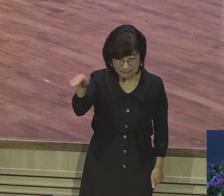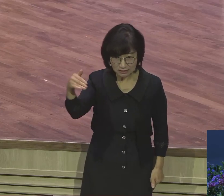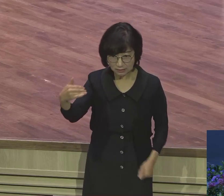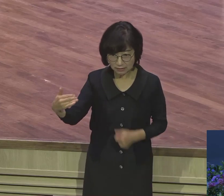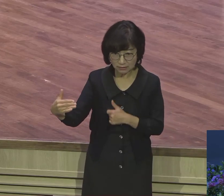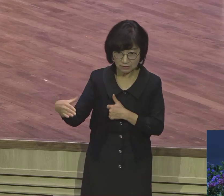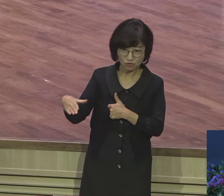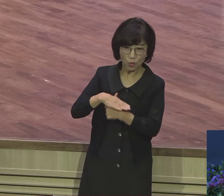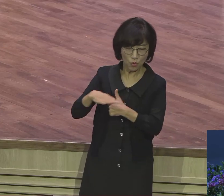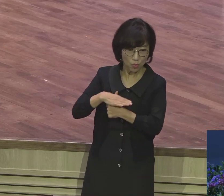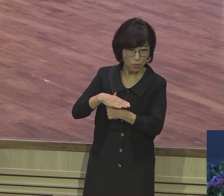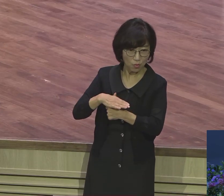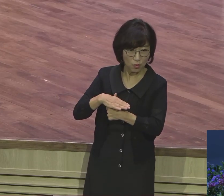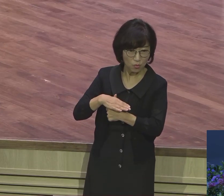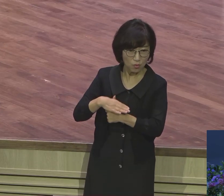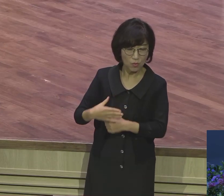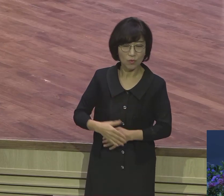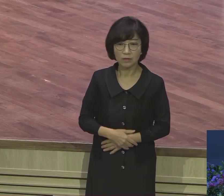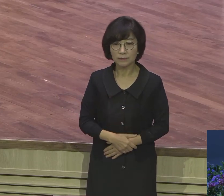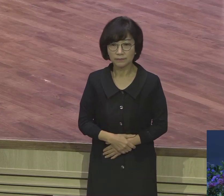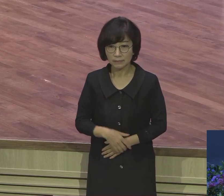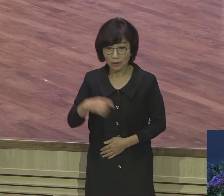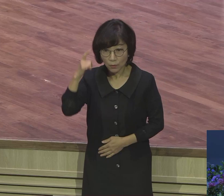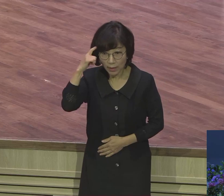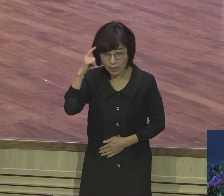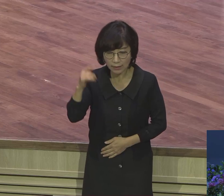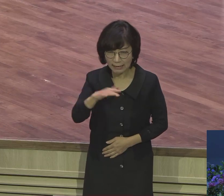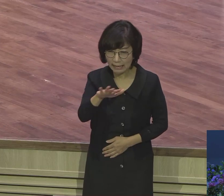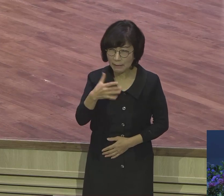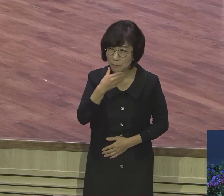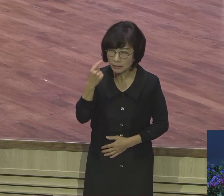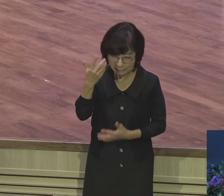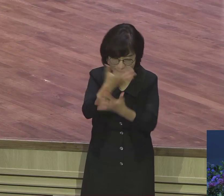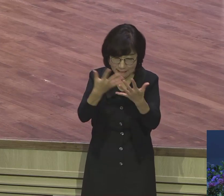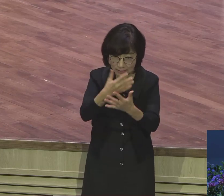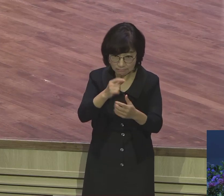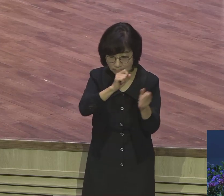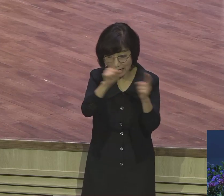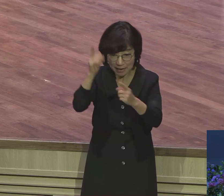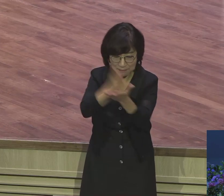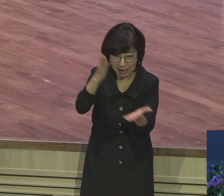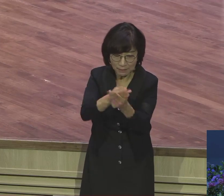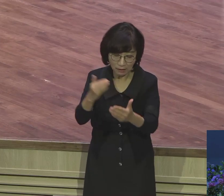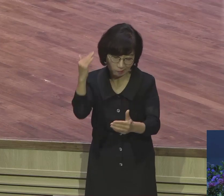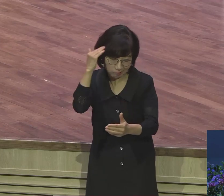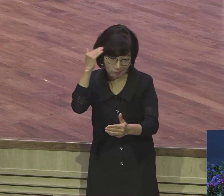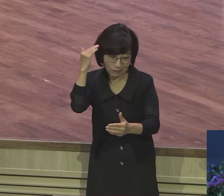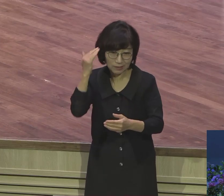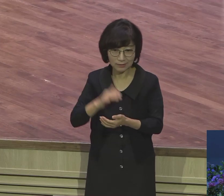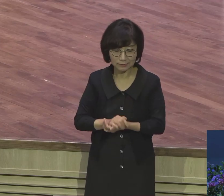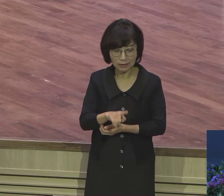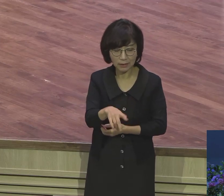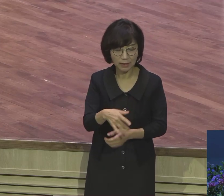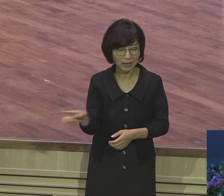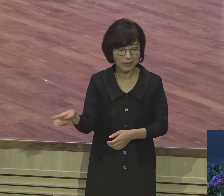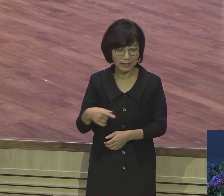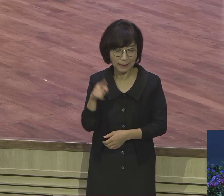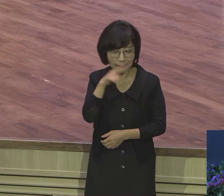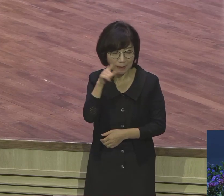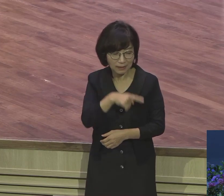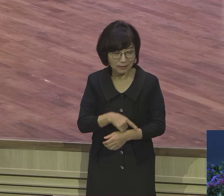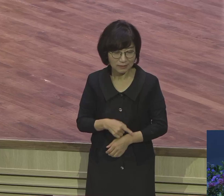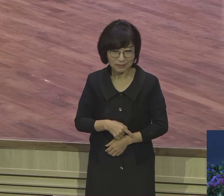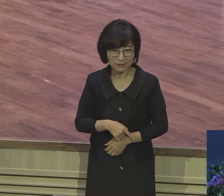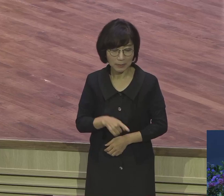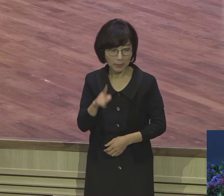계속 공격한단 말이에요. 사단이 바로 서지 못하도록 계속 오해하게 만들고 계속